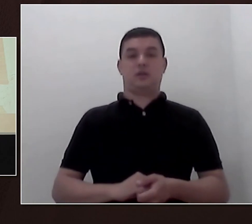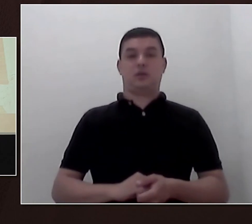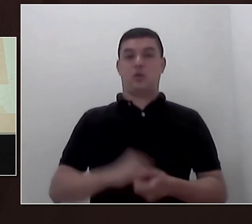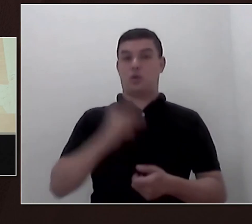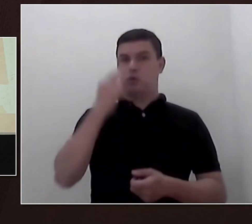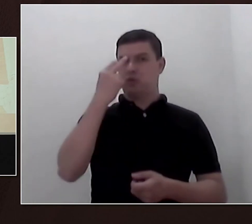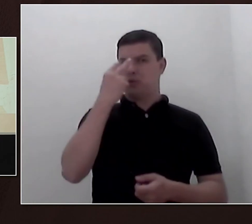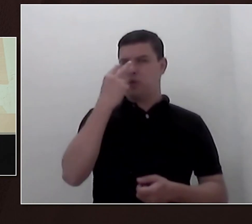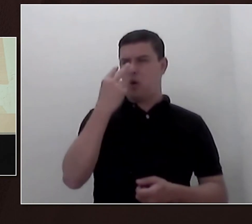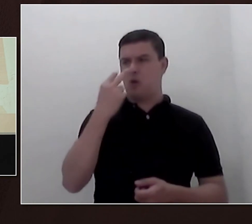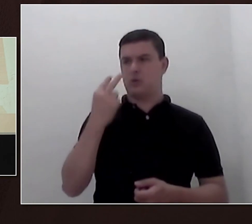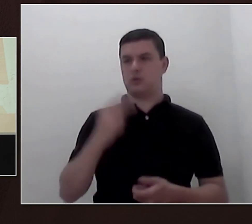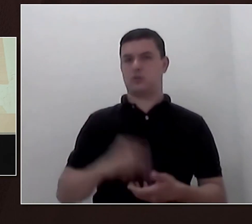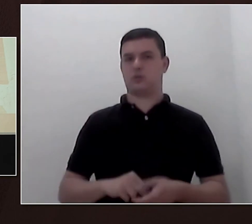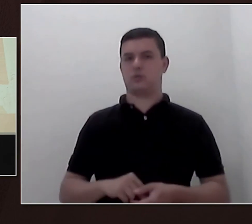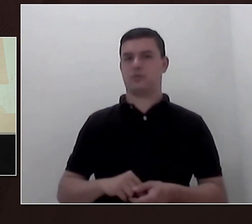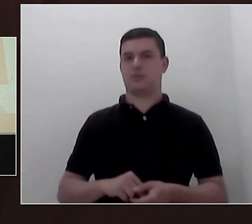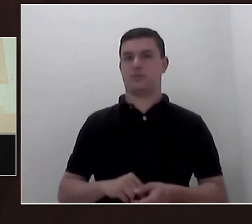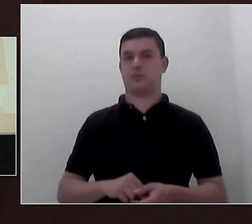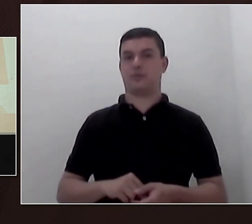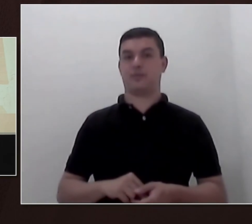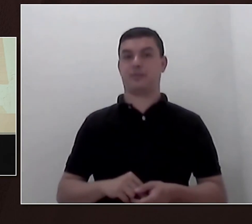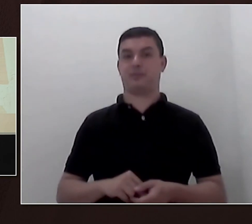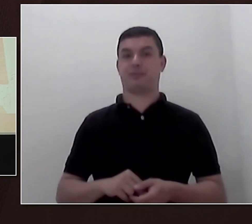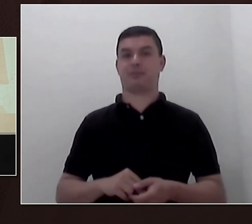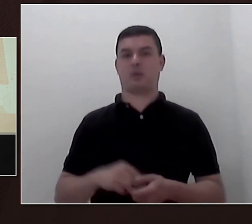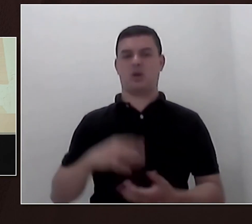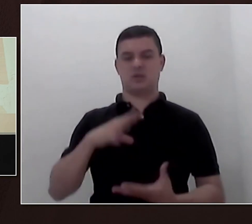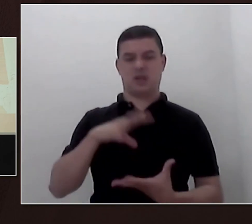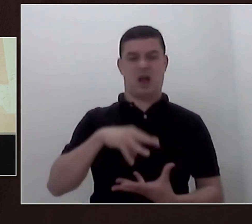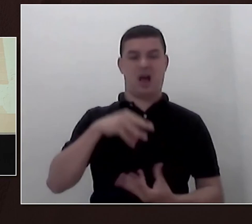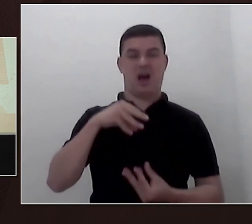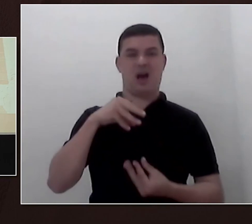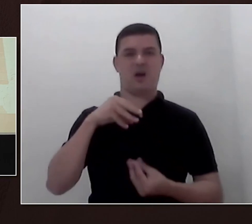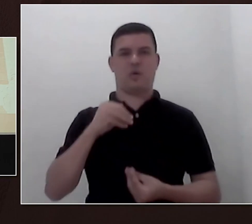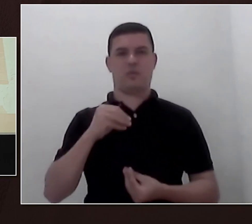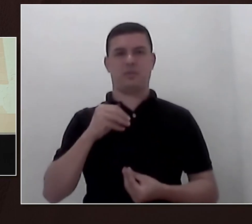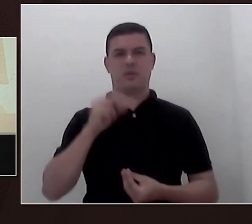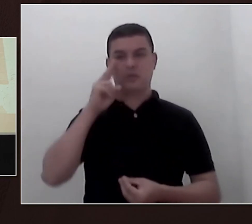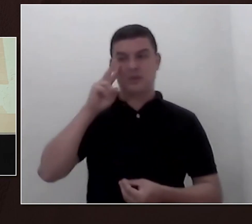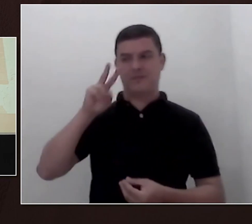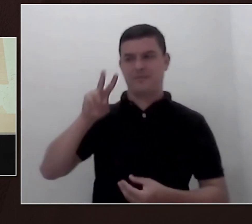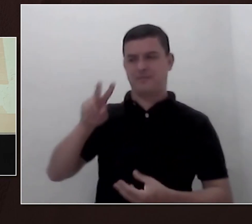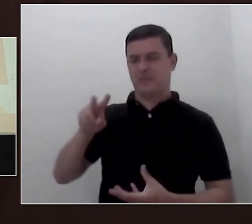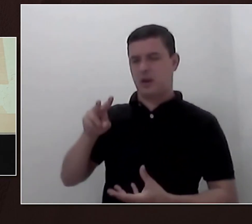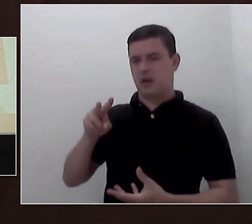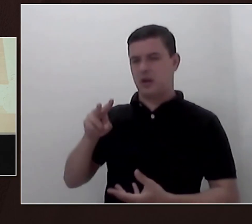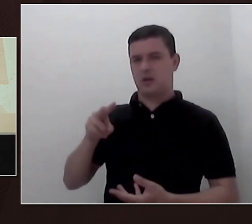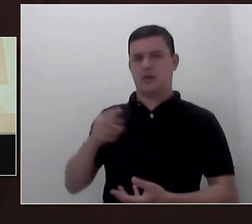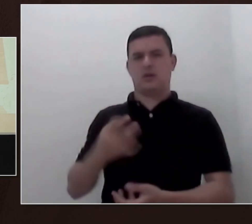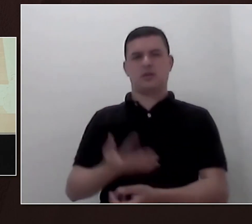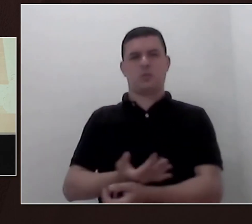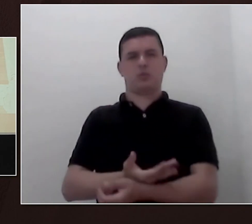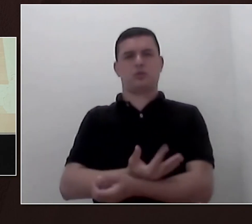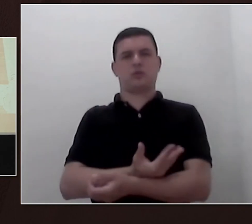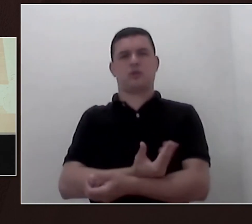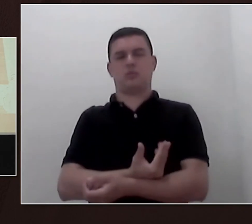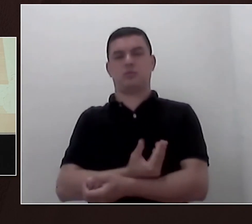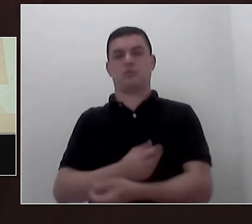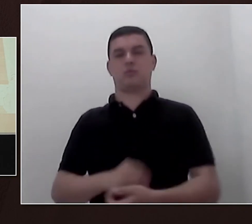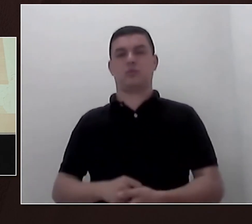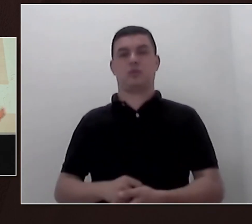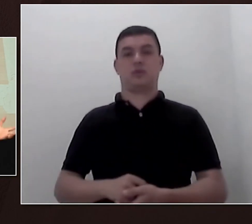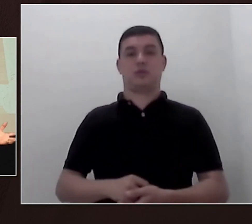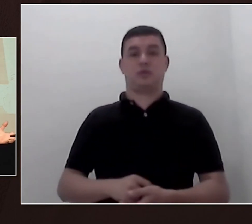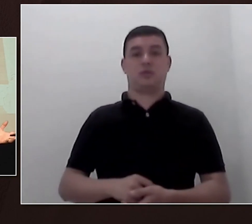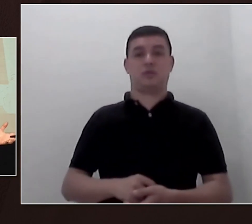olhos é o que mexe com a nossa alma, não é isso? Nossa emoção, tá? Mexe com a alma. E a soberba da vida,